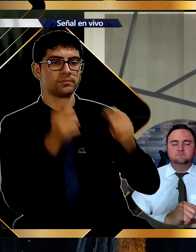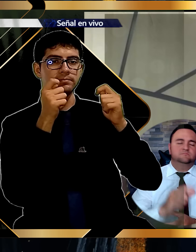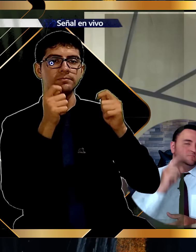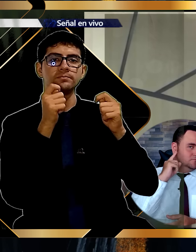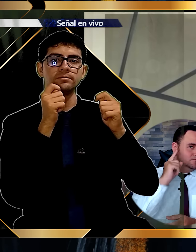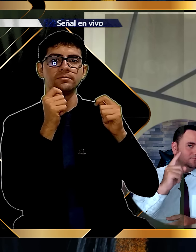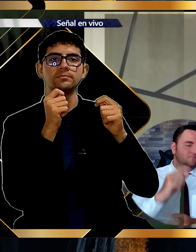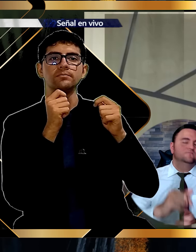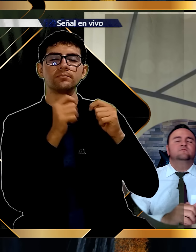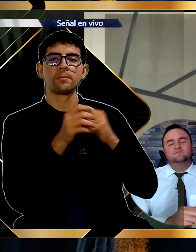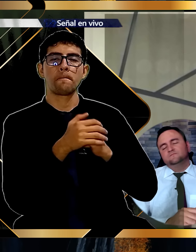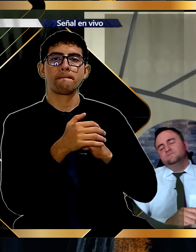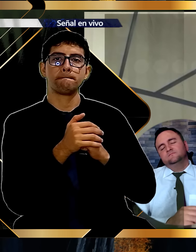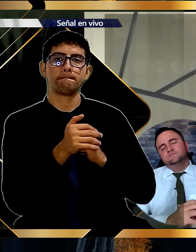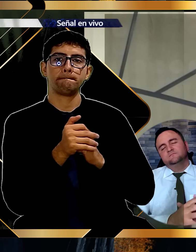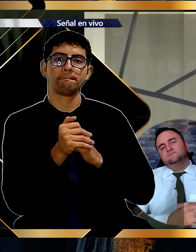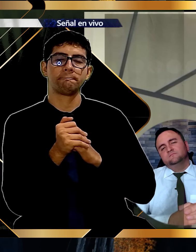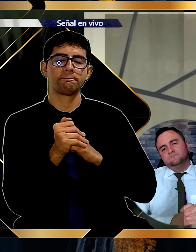con nosotros.